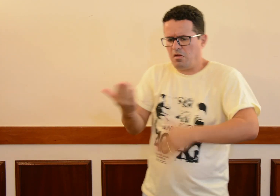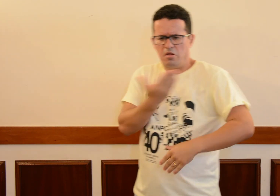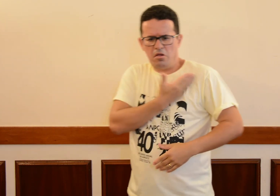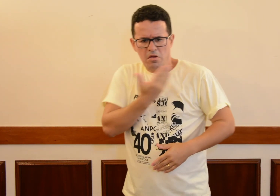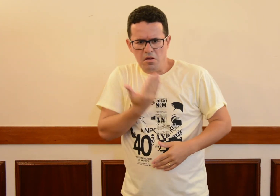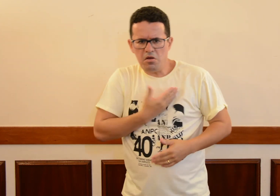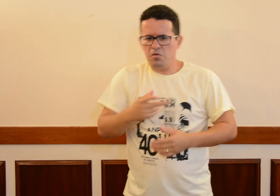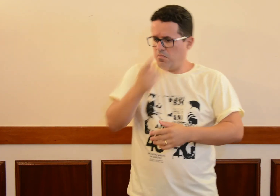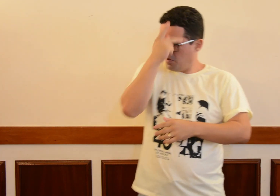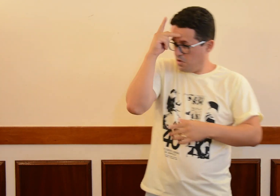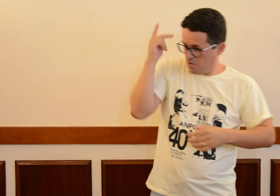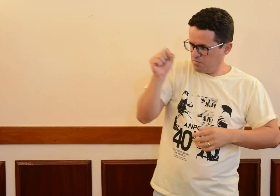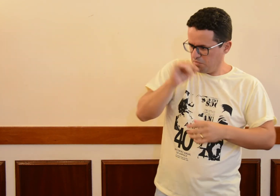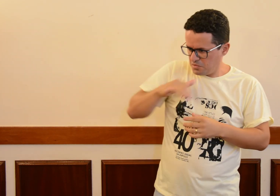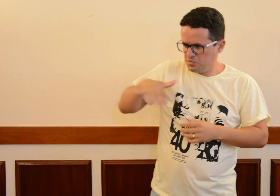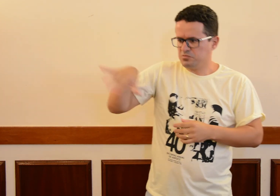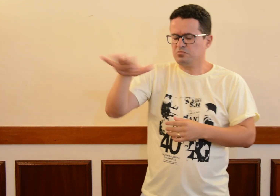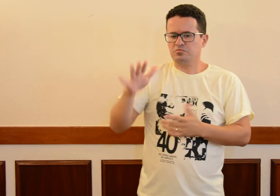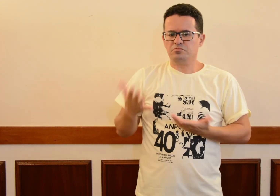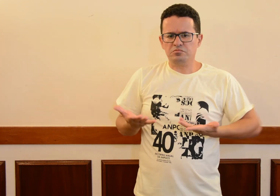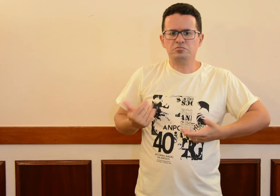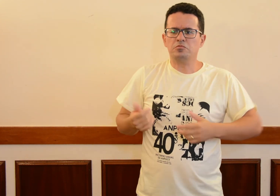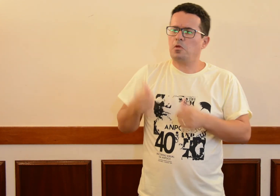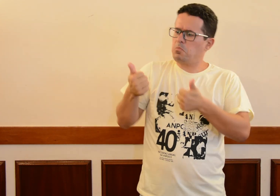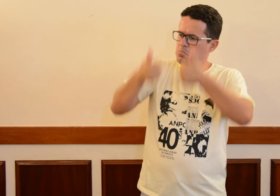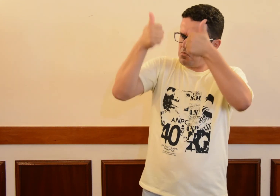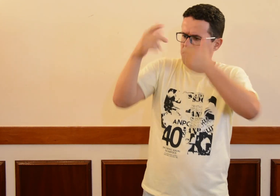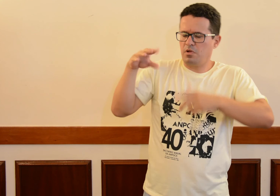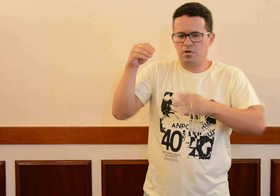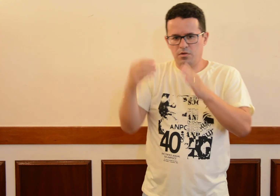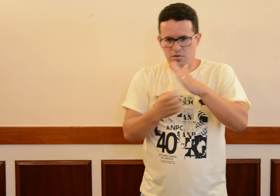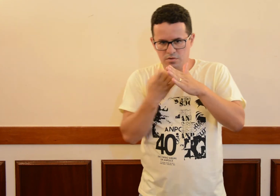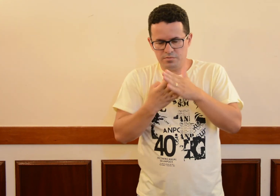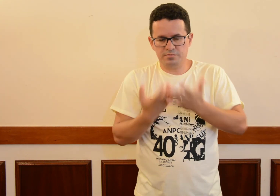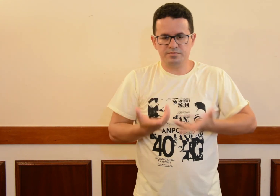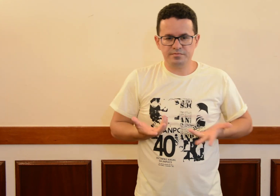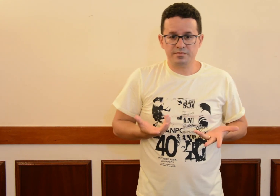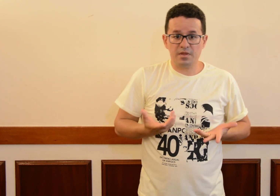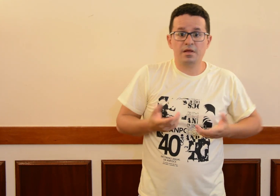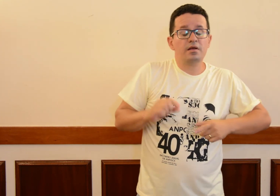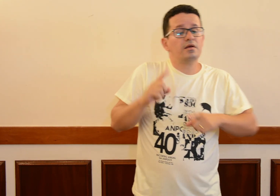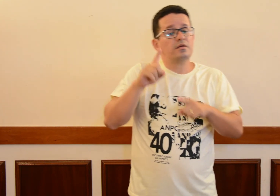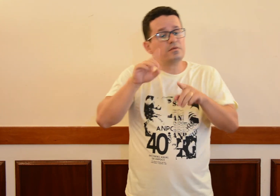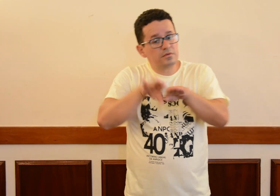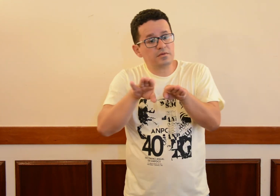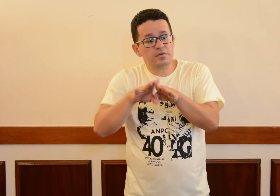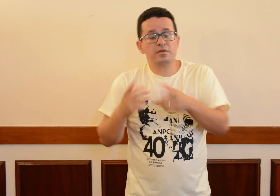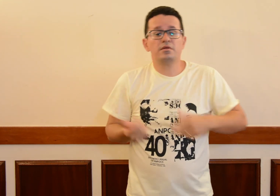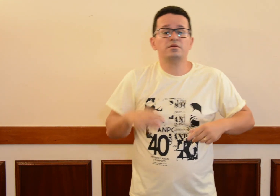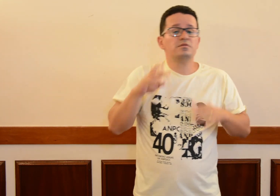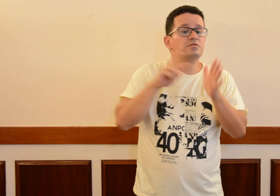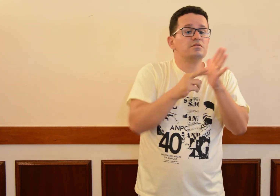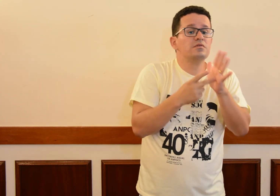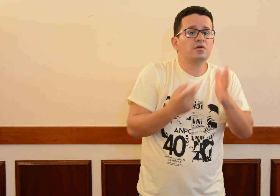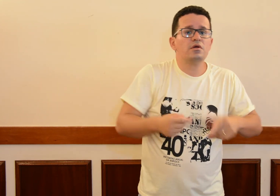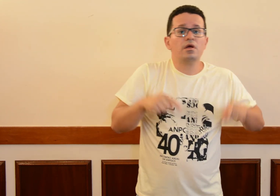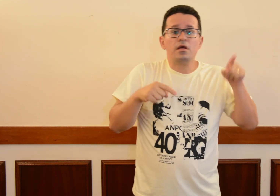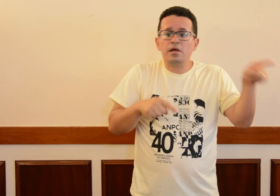vida social dentro da empresa. Mas mais que isso, significa entender que ele tem o direito ao acompanhamento